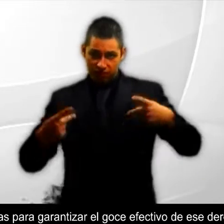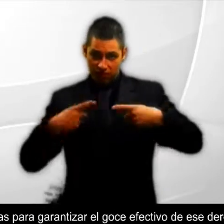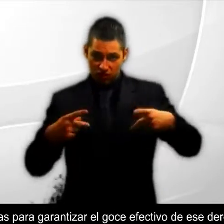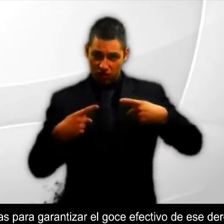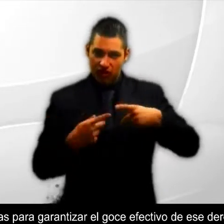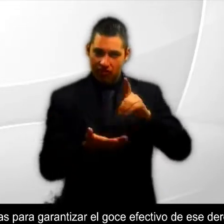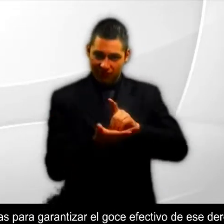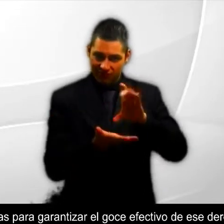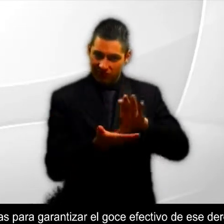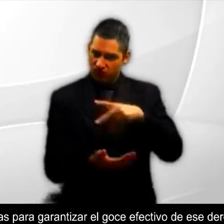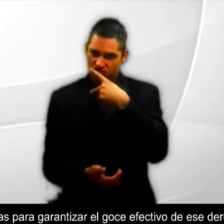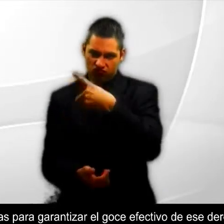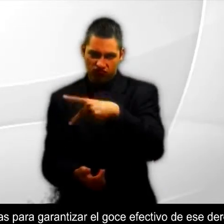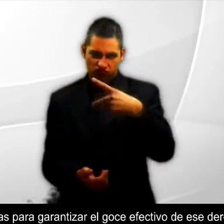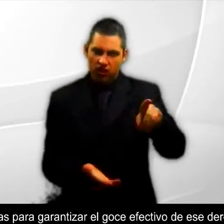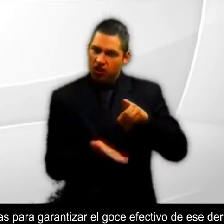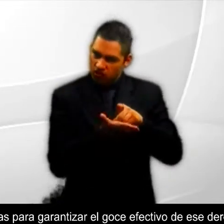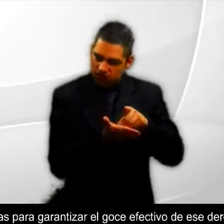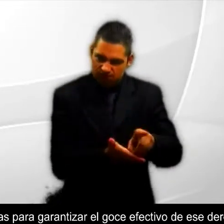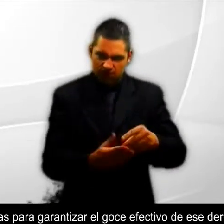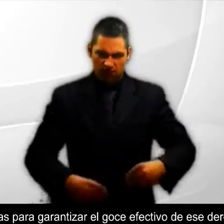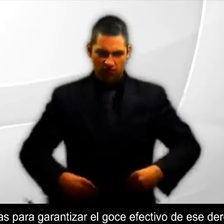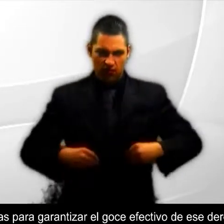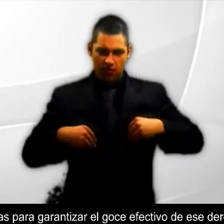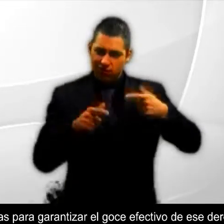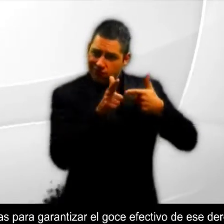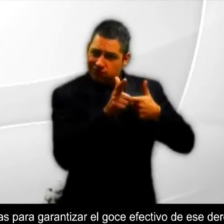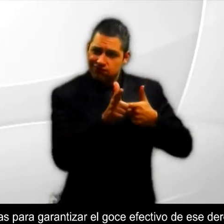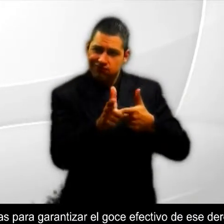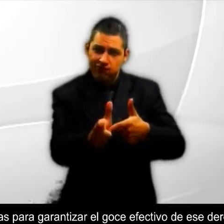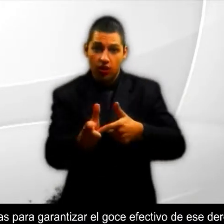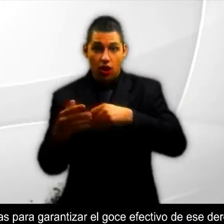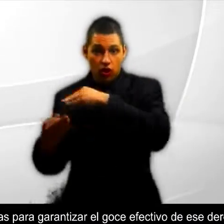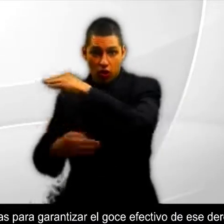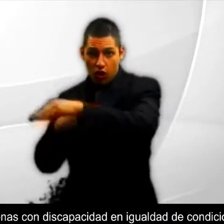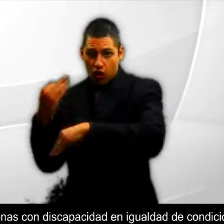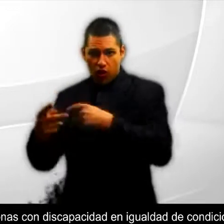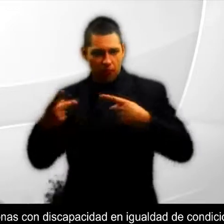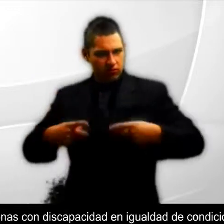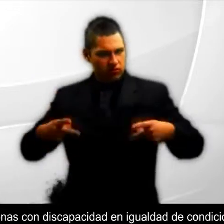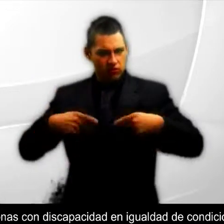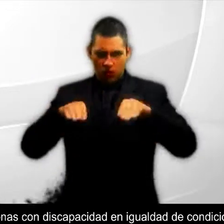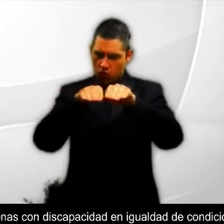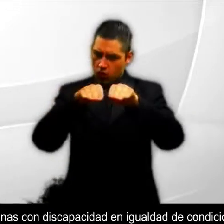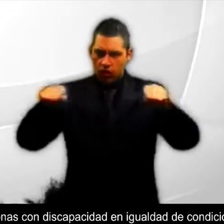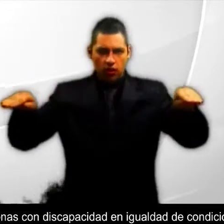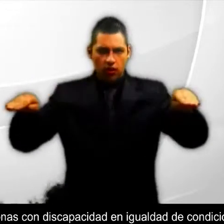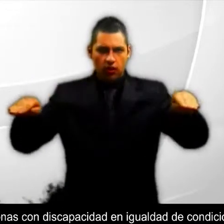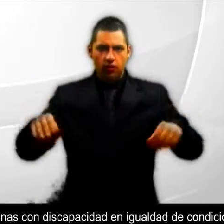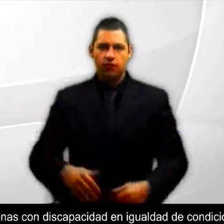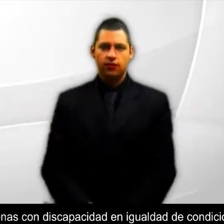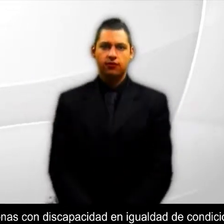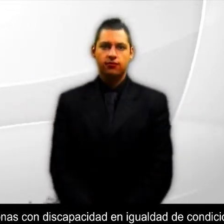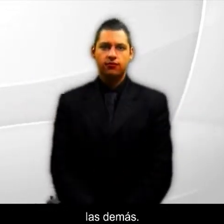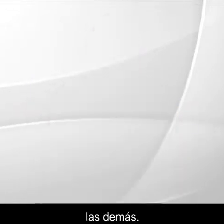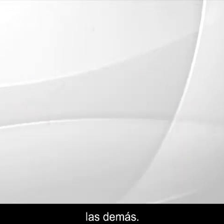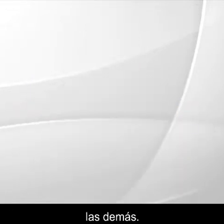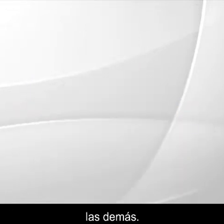para garantizar el goce efectivo de ese derecho por las personas con discapacidad en igualdad de condiciones con los demás.